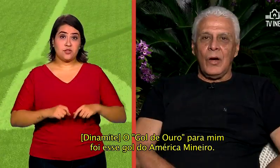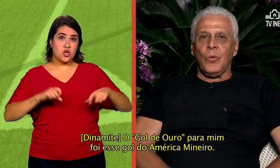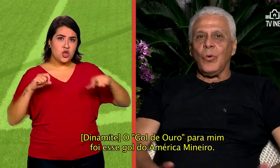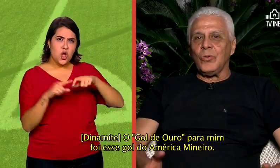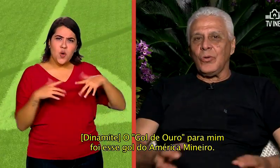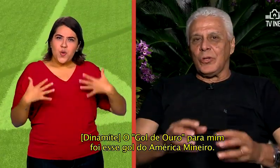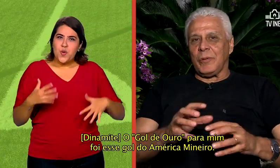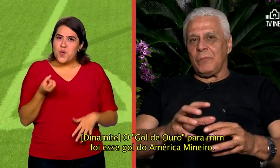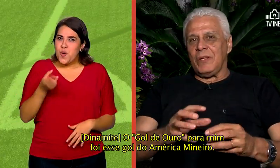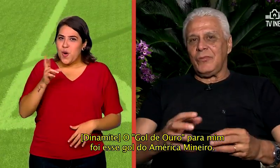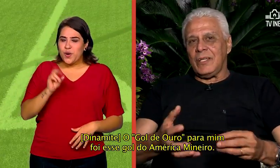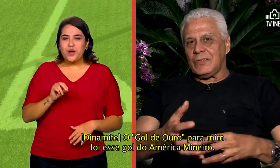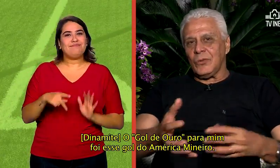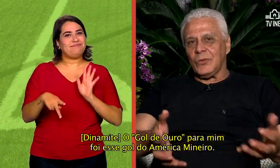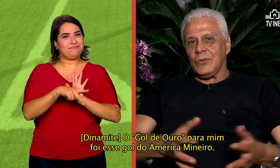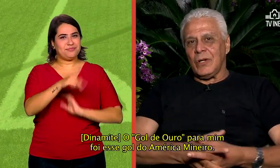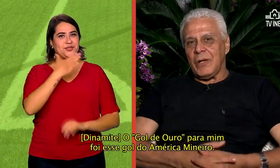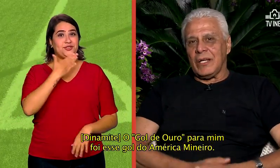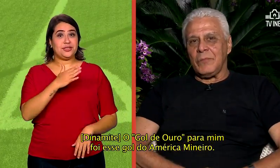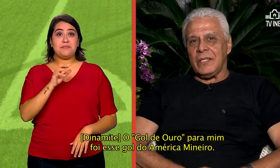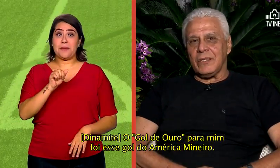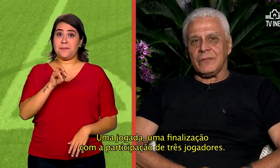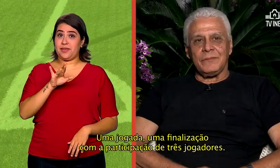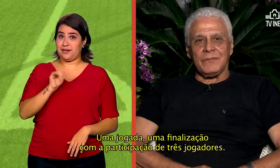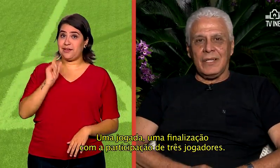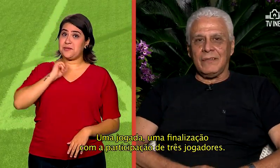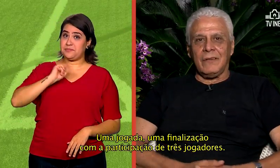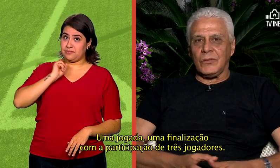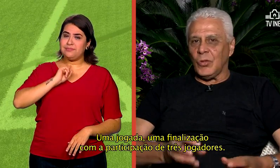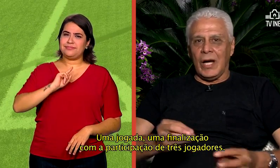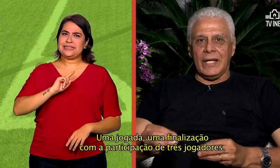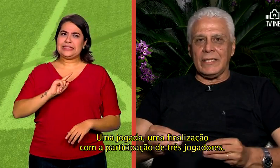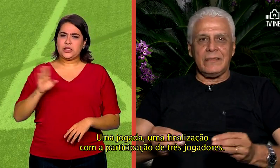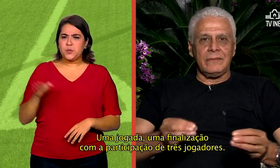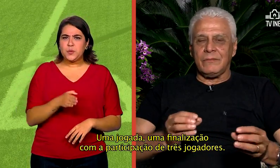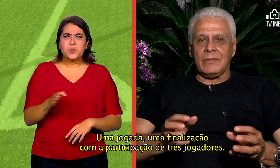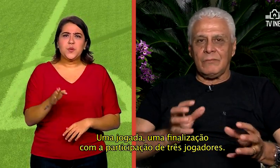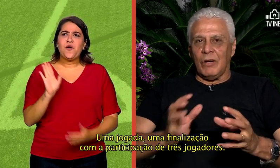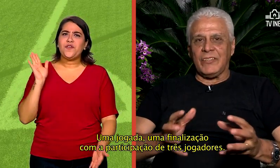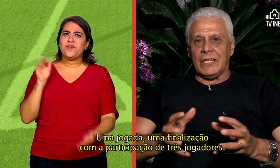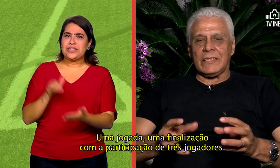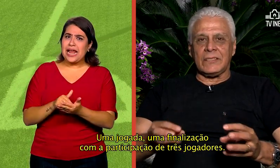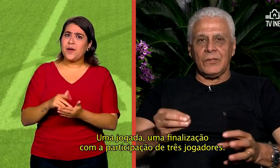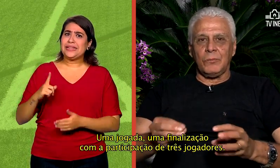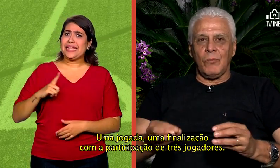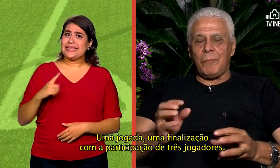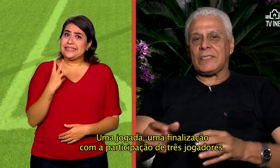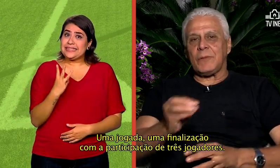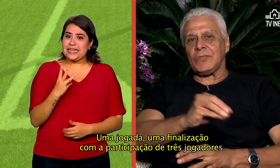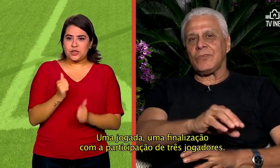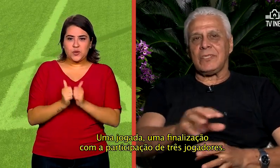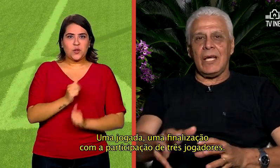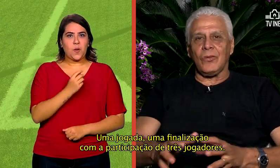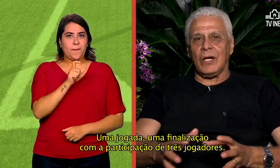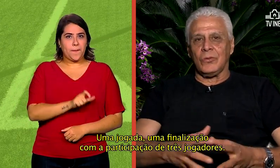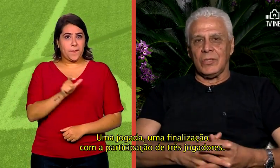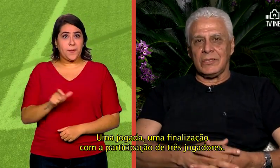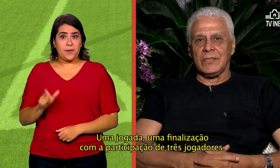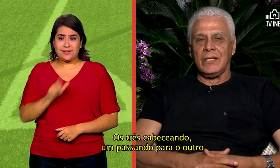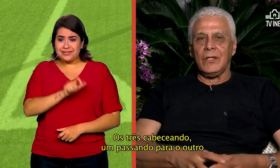O gol de ouro, para mim, foi esse gol do América Mineiro. Né? Uma jogada, uma finalização, uma participação de três jogadores.